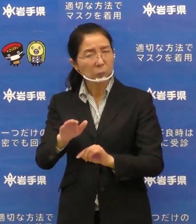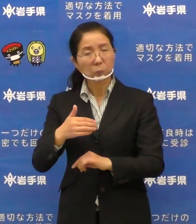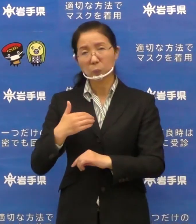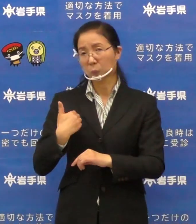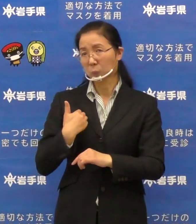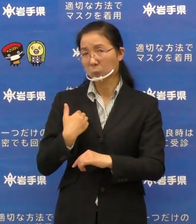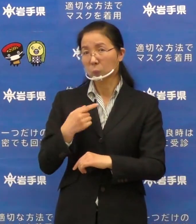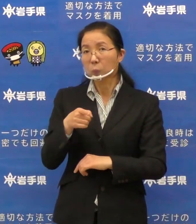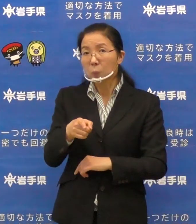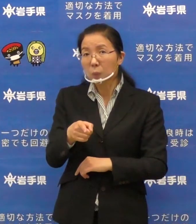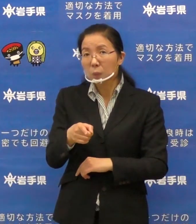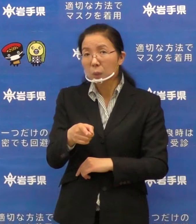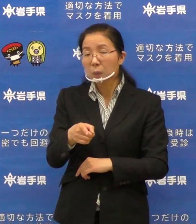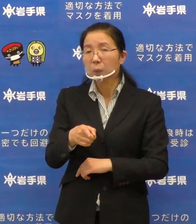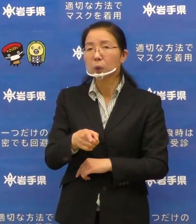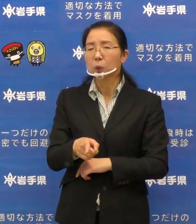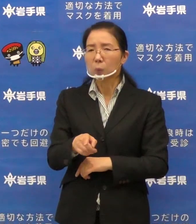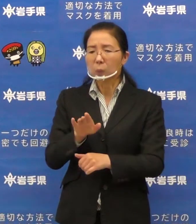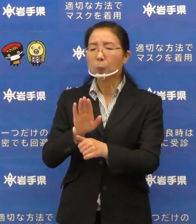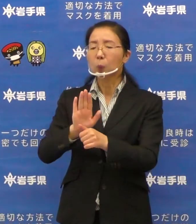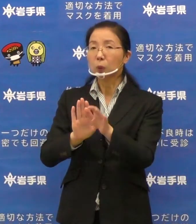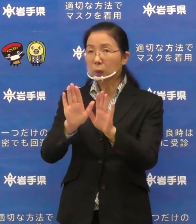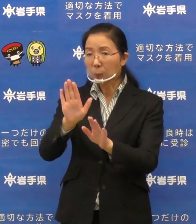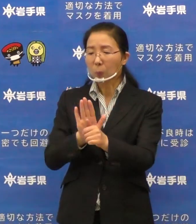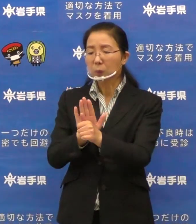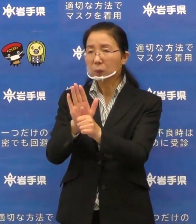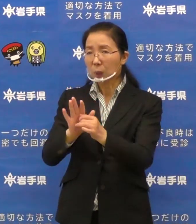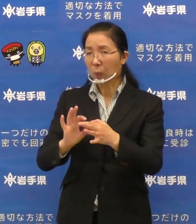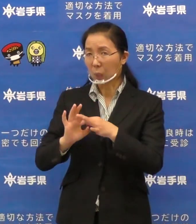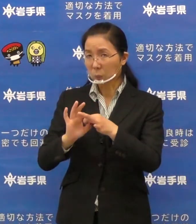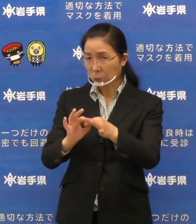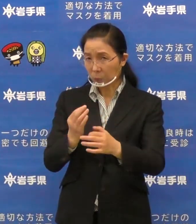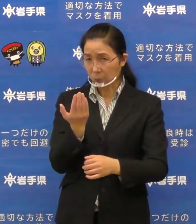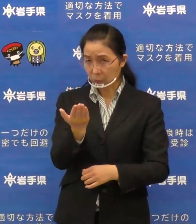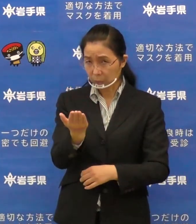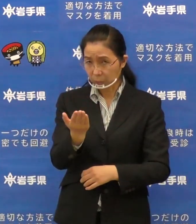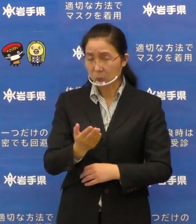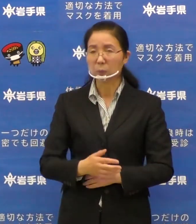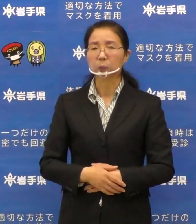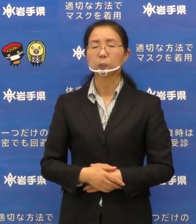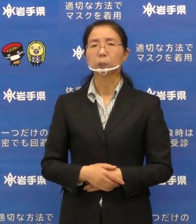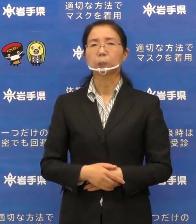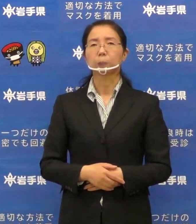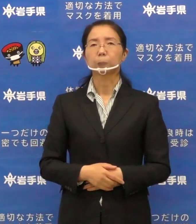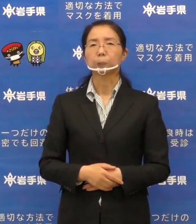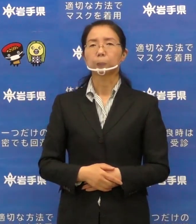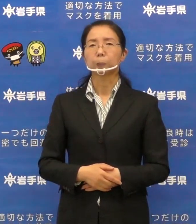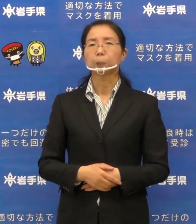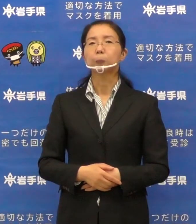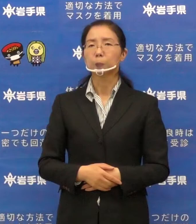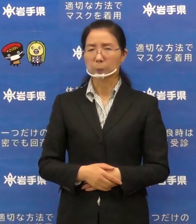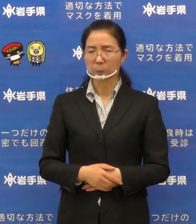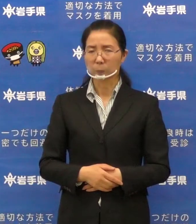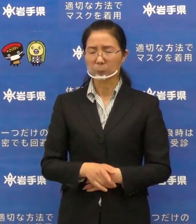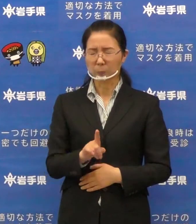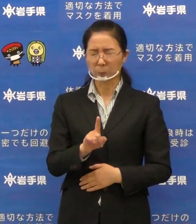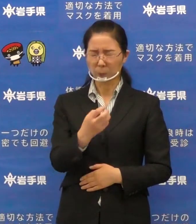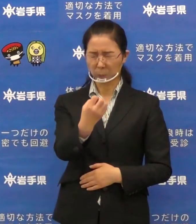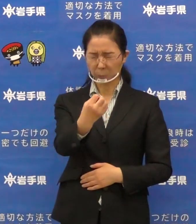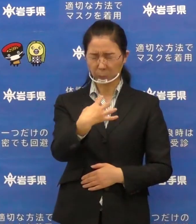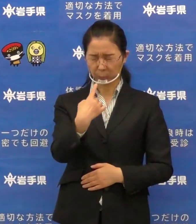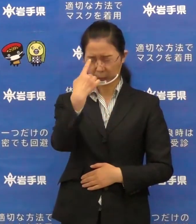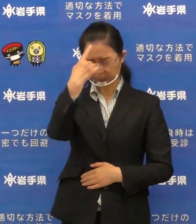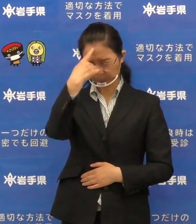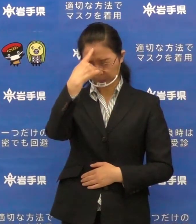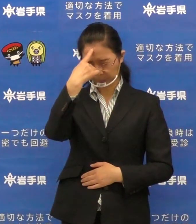ども、そういう中でも支援は続けていくということですか？ ちょっと何言ってるか分か